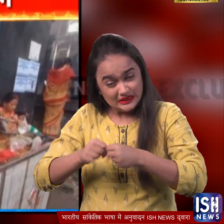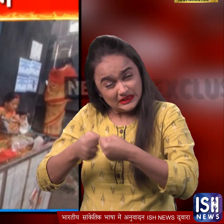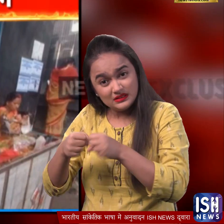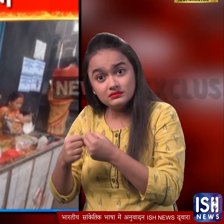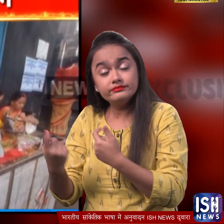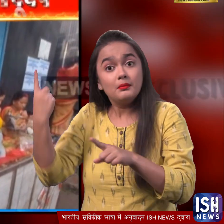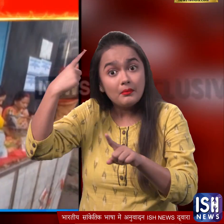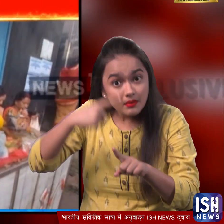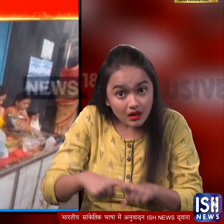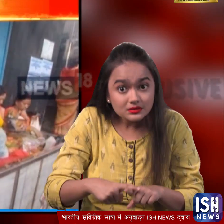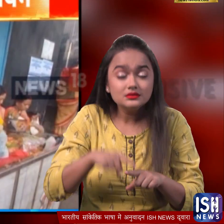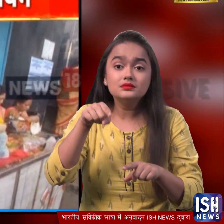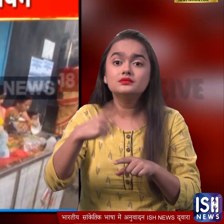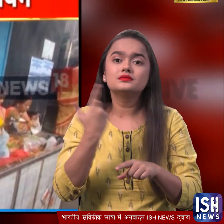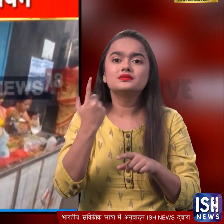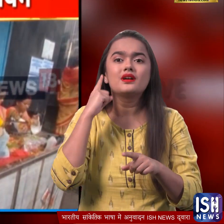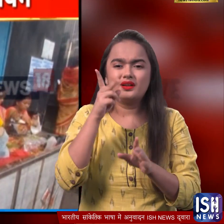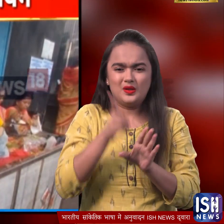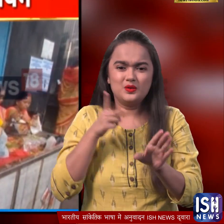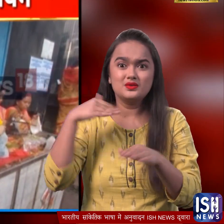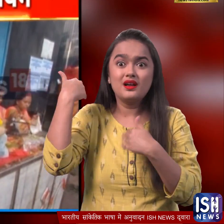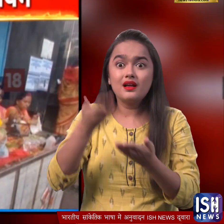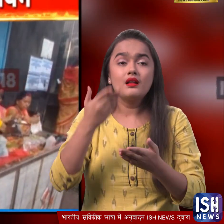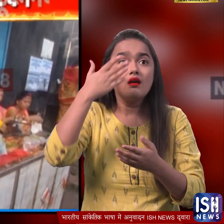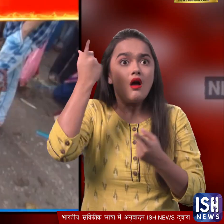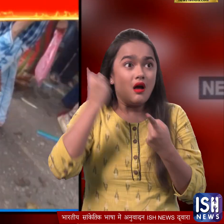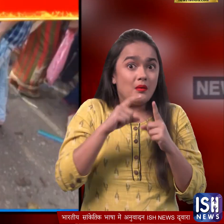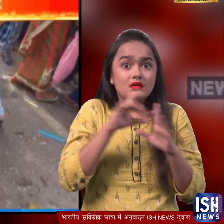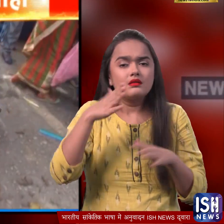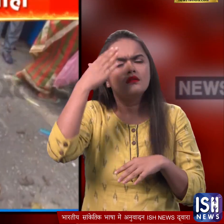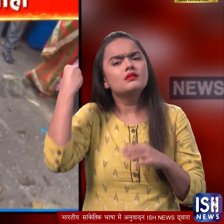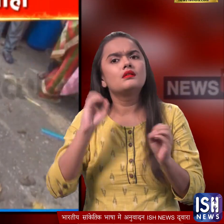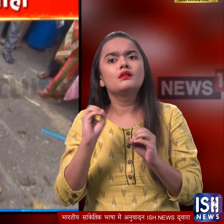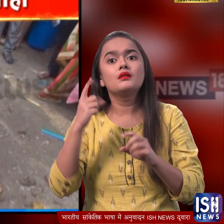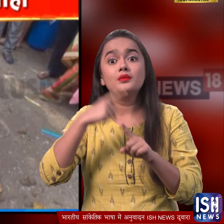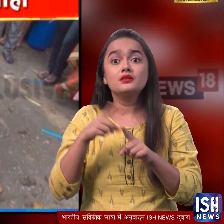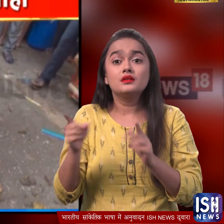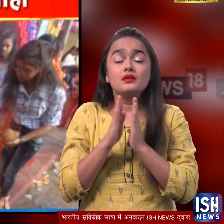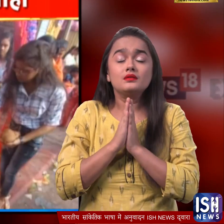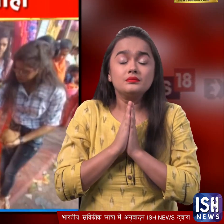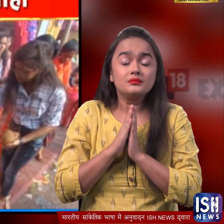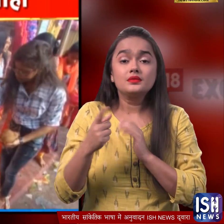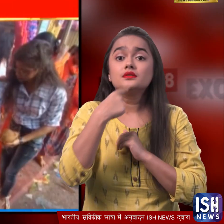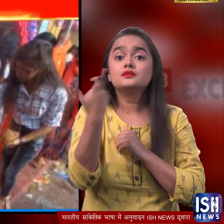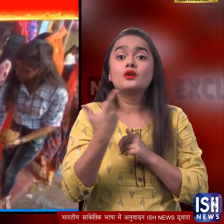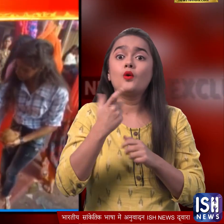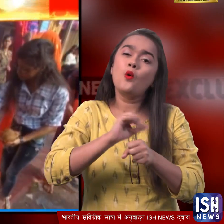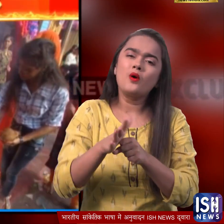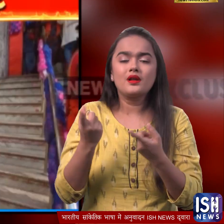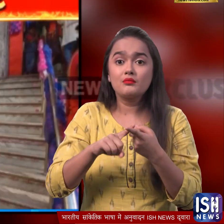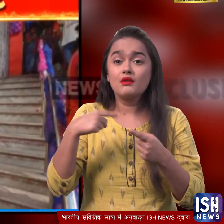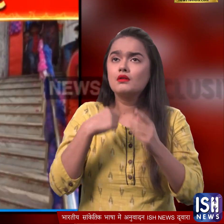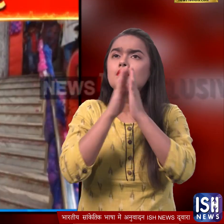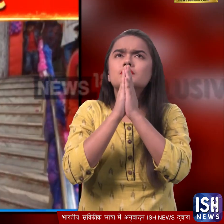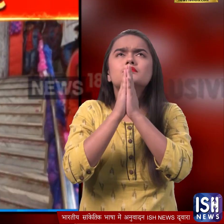ही, लेकिन इन्हीं में कुछ बीते 2 साल के खौफनाक अनुभव को नहीं भूल पाए। ऐसे में जब मन्नत मांगने की घड़ी आई तो जुबान पर कोरोना आ ही